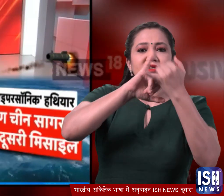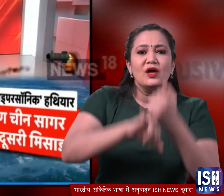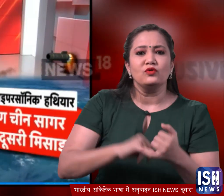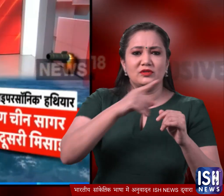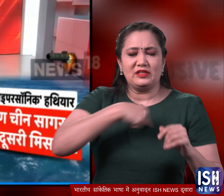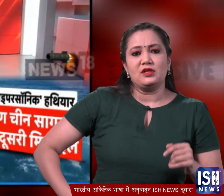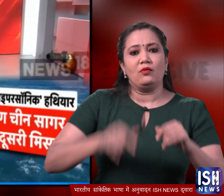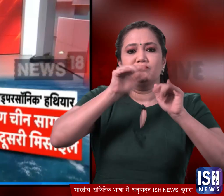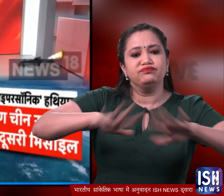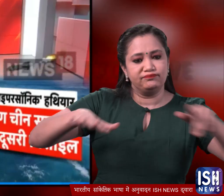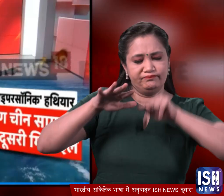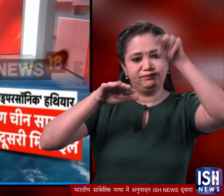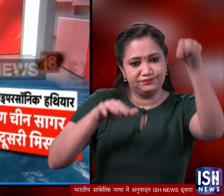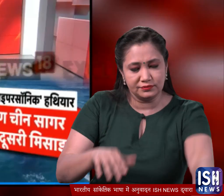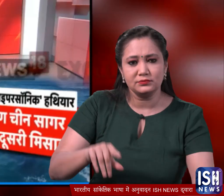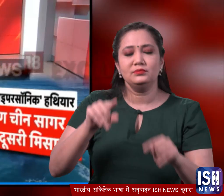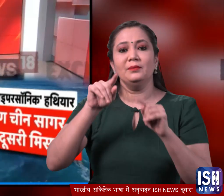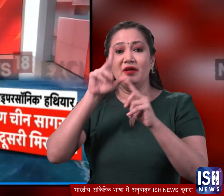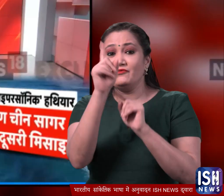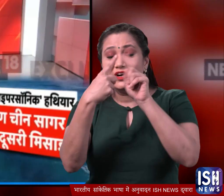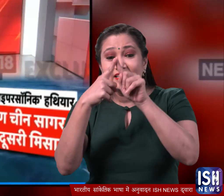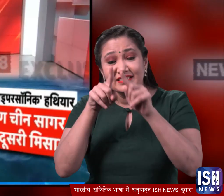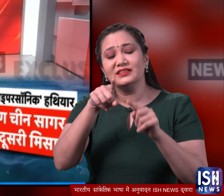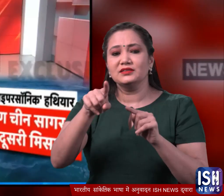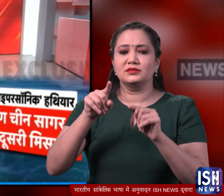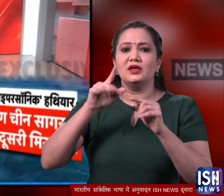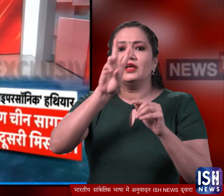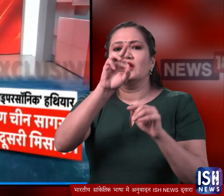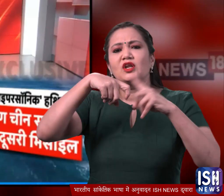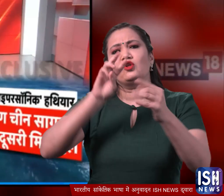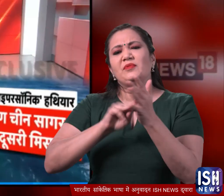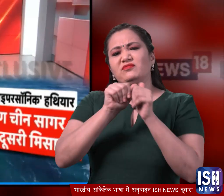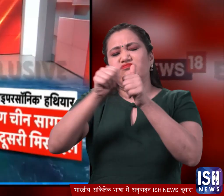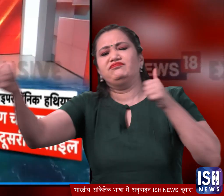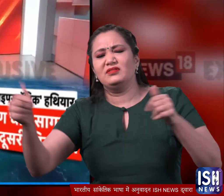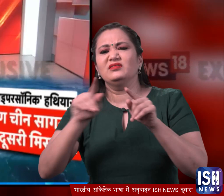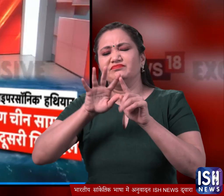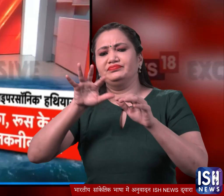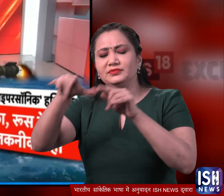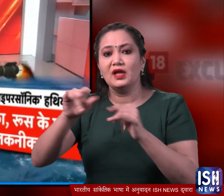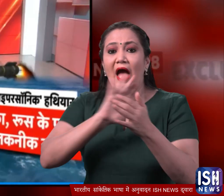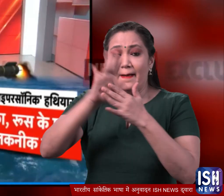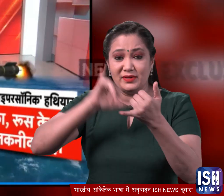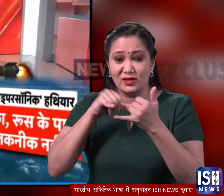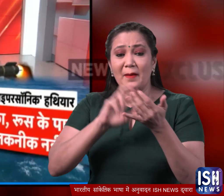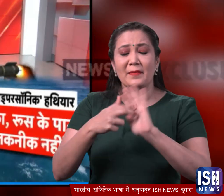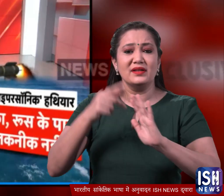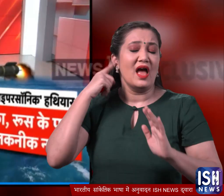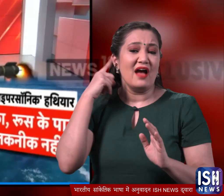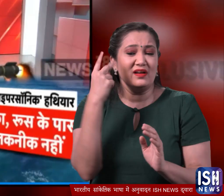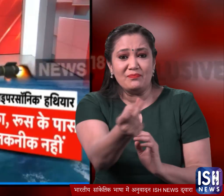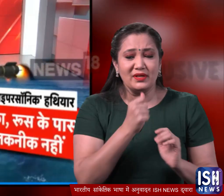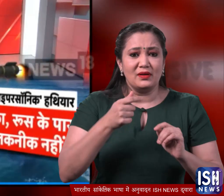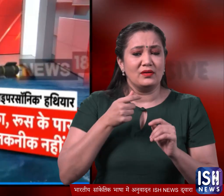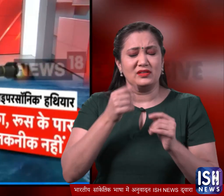सागर में गिर गई, जबकि पहली मिसाइल अपने टारगेट से करीब 30 किलोमीटर दूर जाकर गिरी। दावा है कि हाइपरसोनिक यानी आवाज की